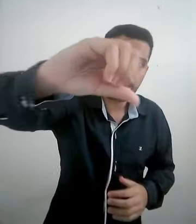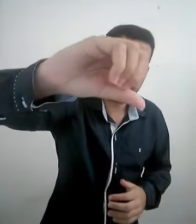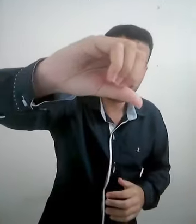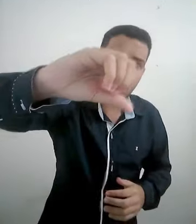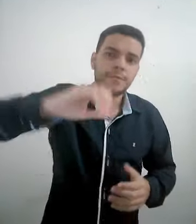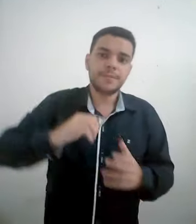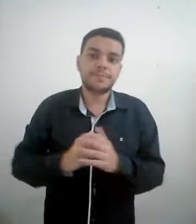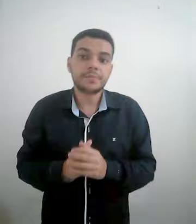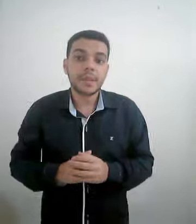9.